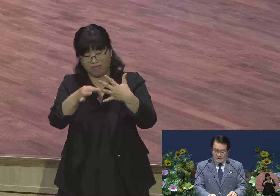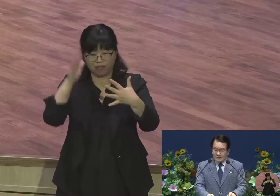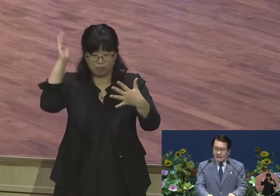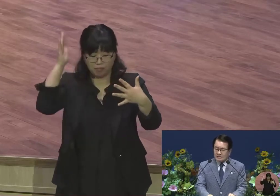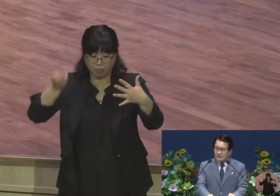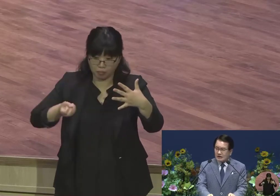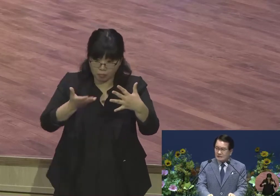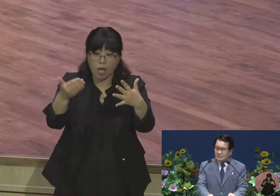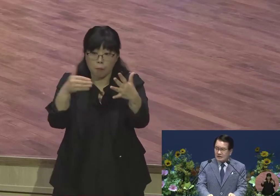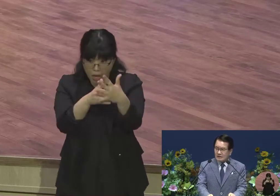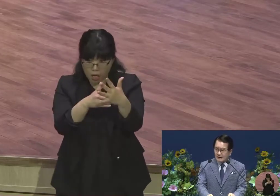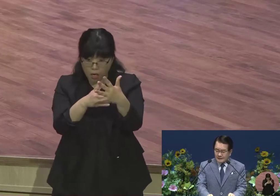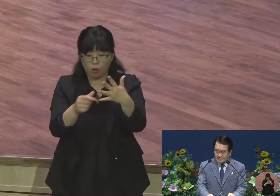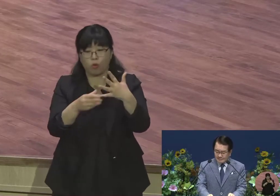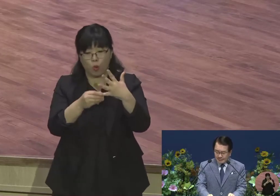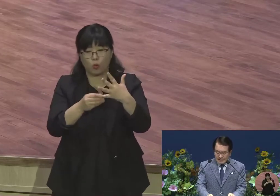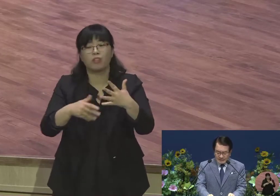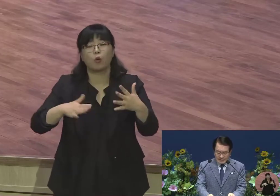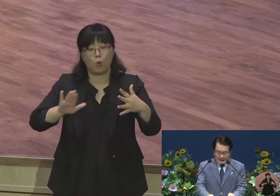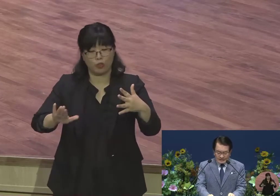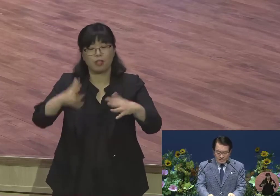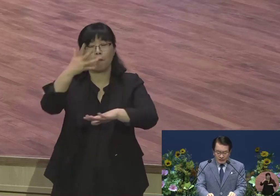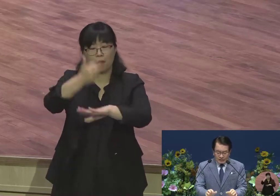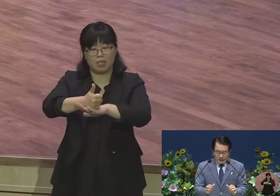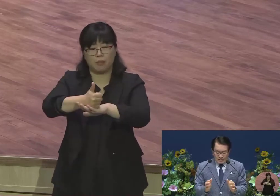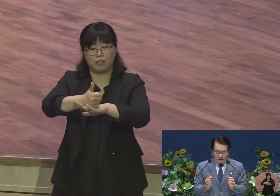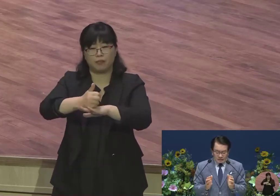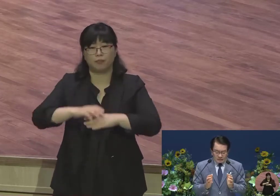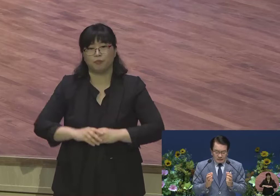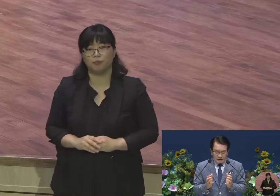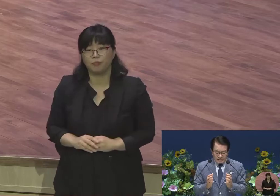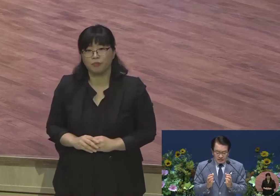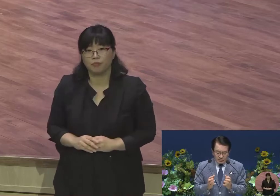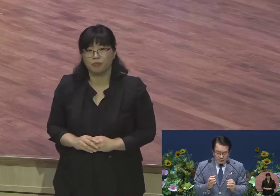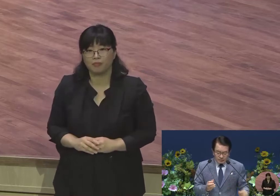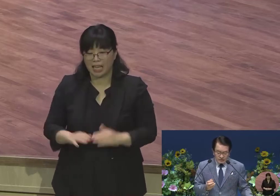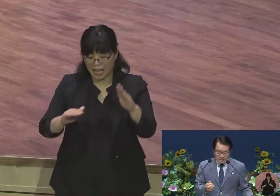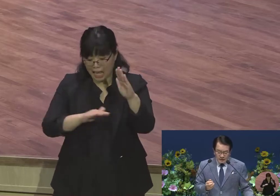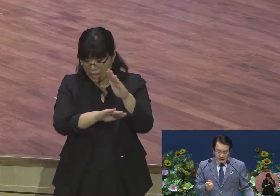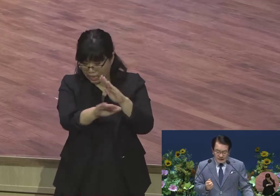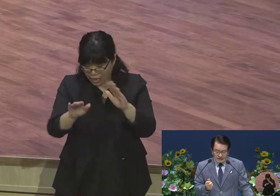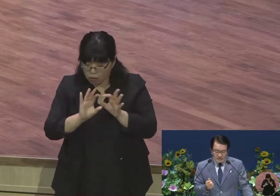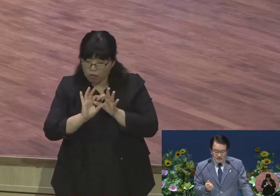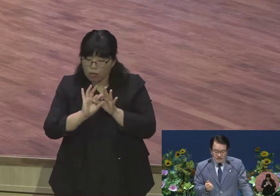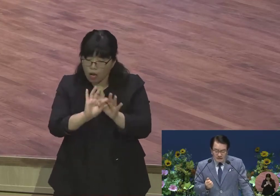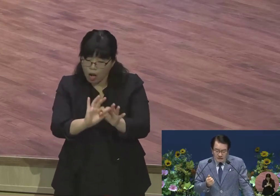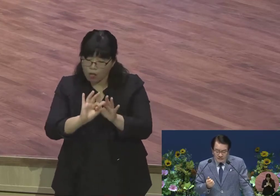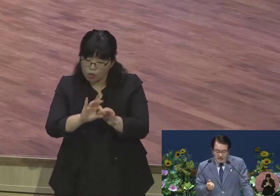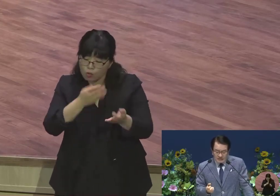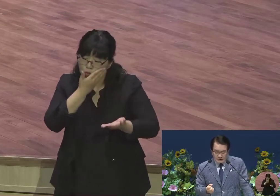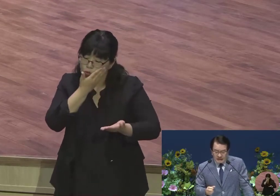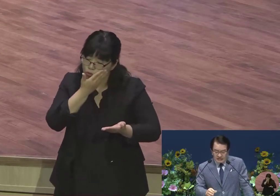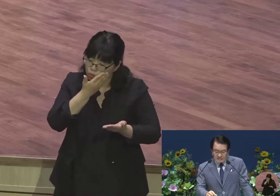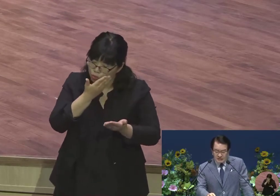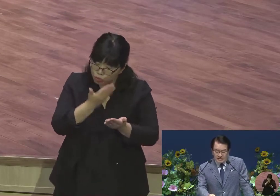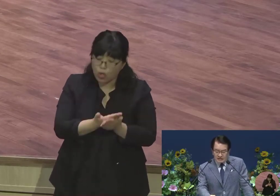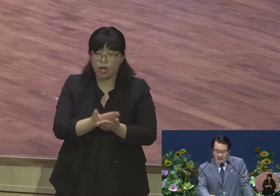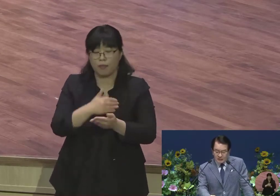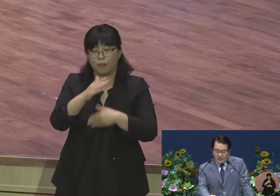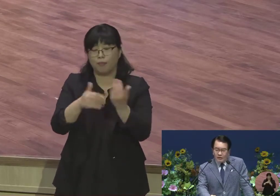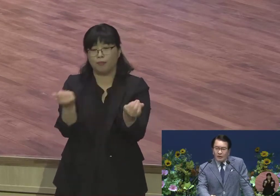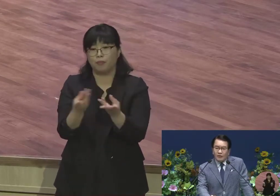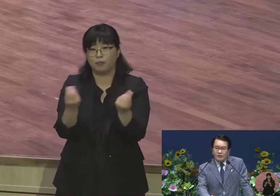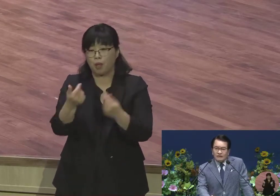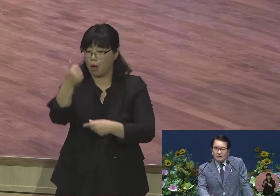대해서 말씀을 했습니다. 그런데 이 가정과 관련된 걸 꼭 붙잡아야 할 핵심적 성경 메시지가 있습니다.